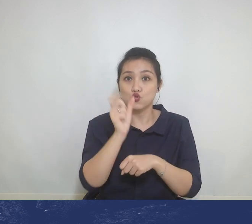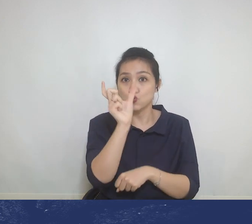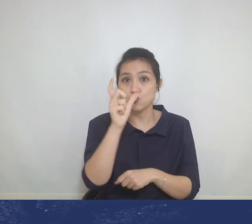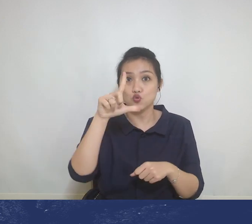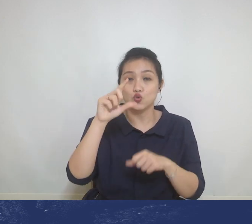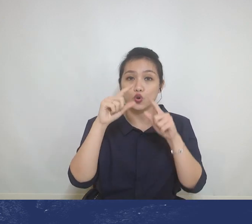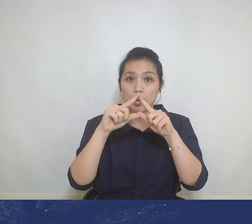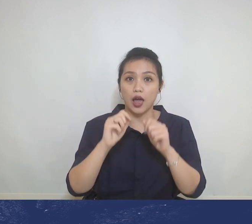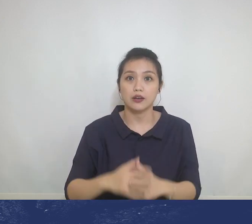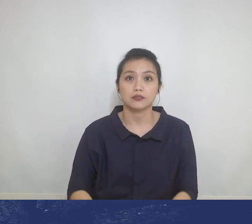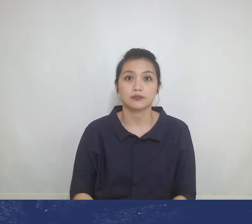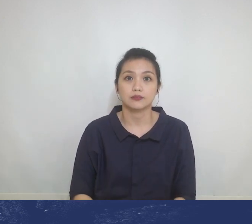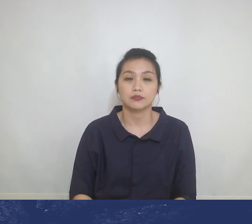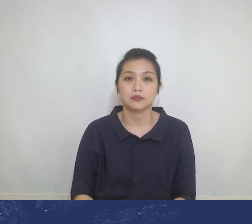itu